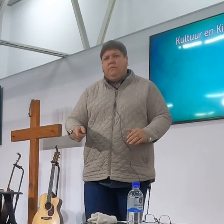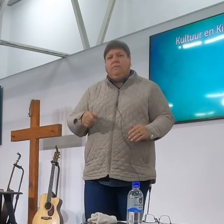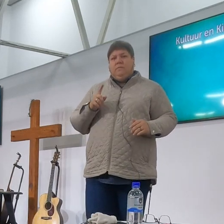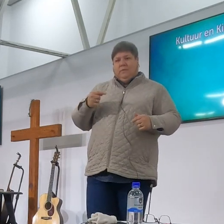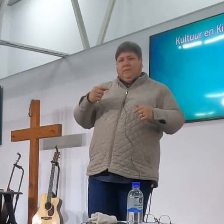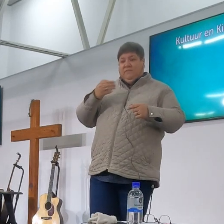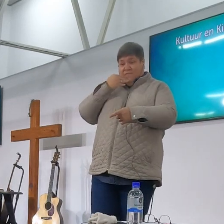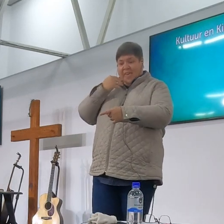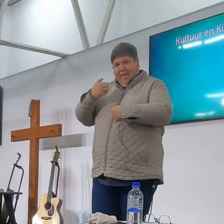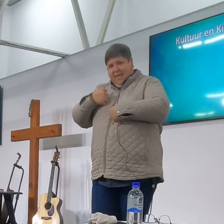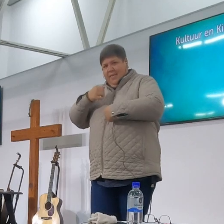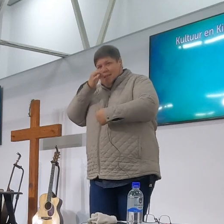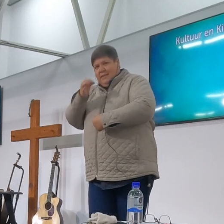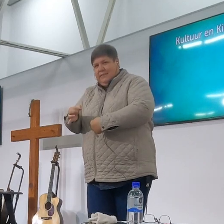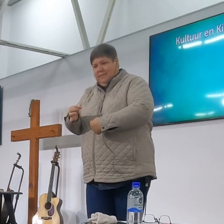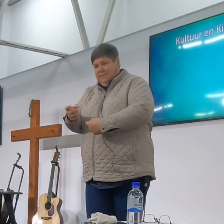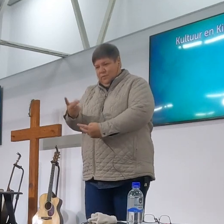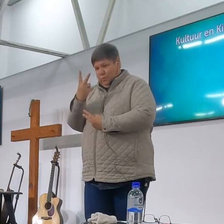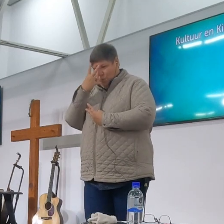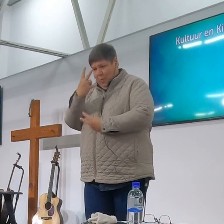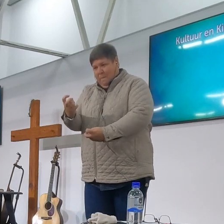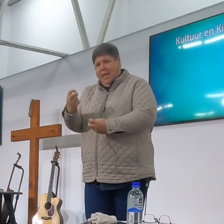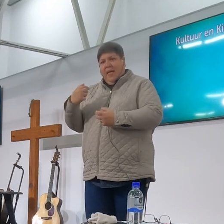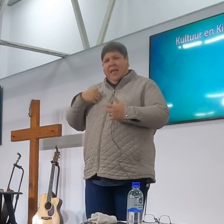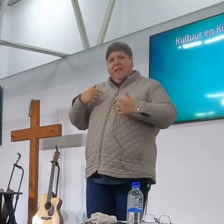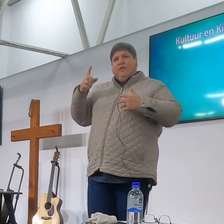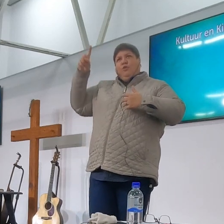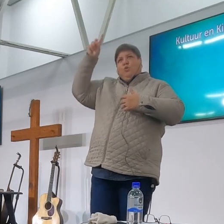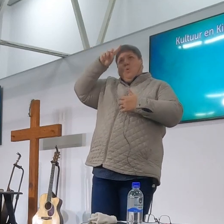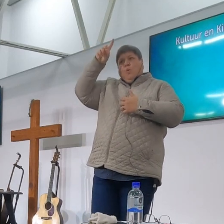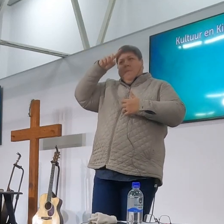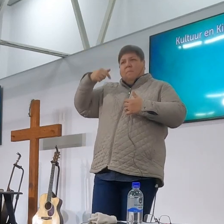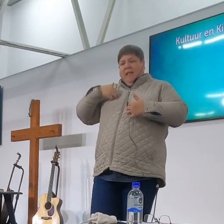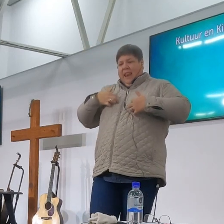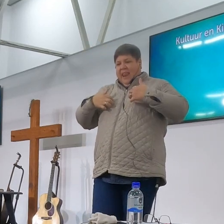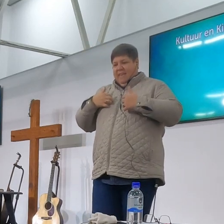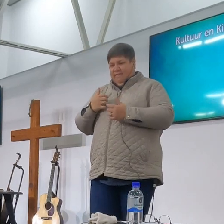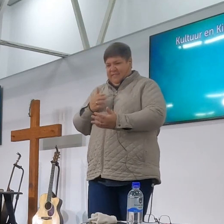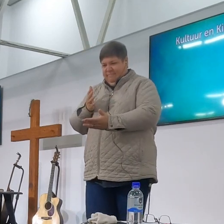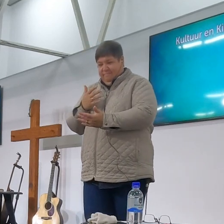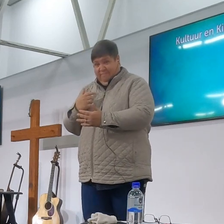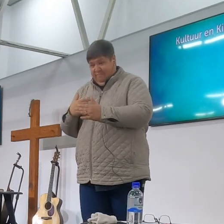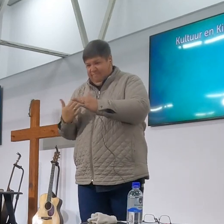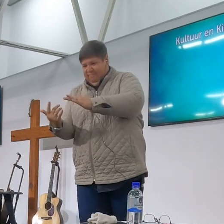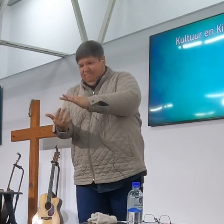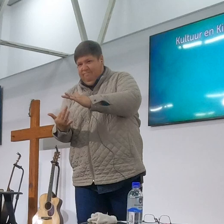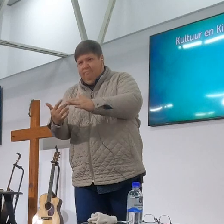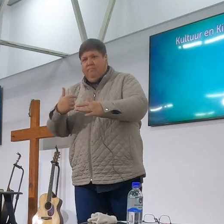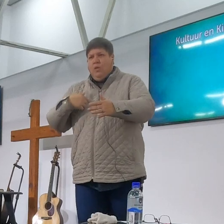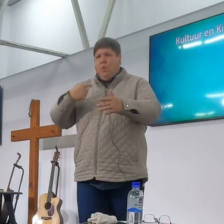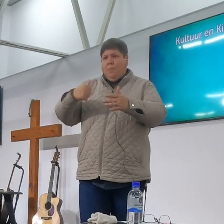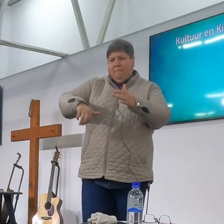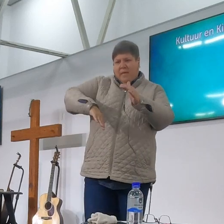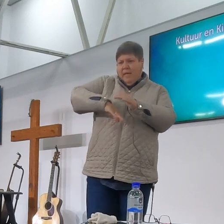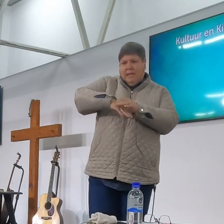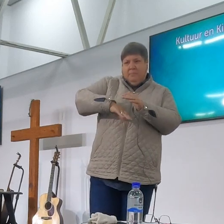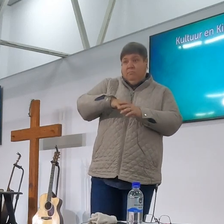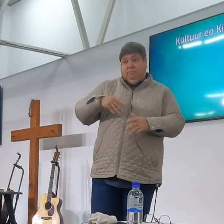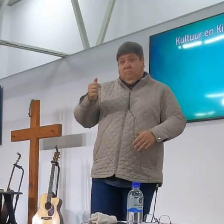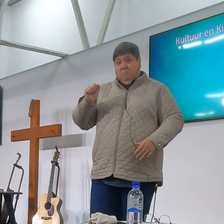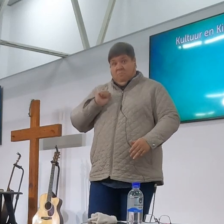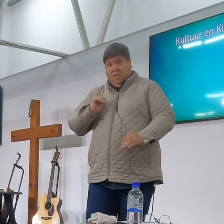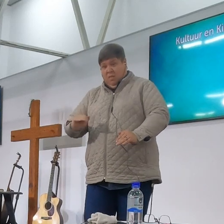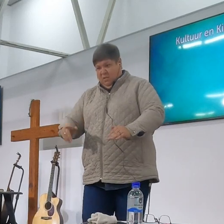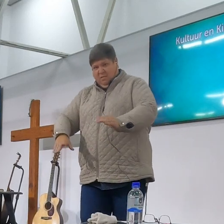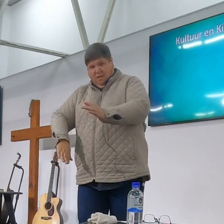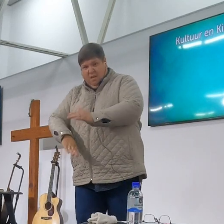van onsself. Ek leef my drome deur my kinders. Toe ek klein was en jong was, het ek nie geld gehad nie. Ek kon nie rugby skoene kry nie. My kinders sal